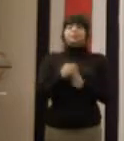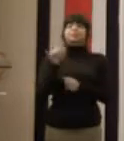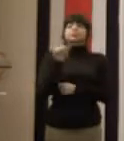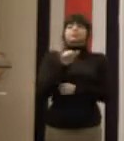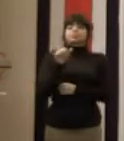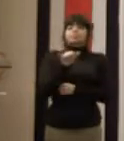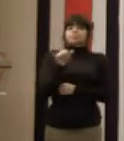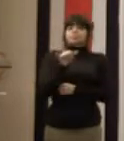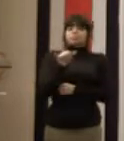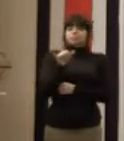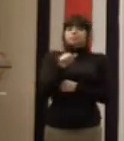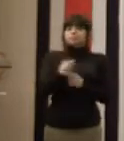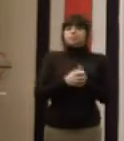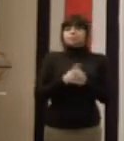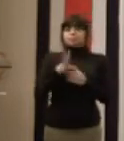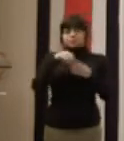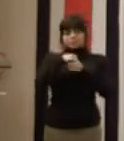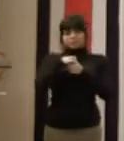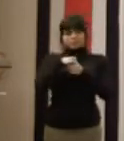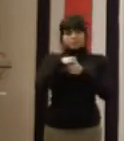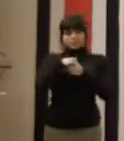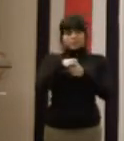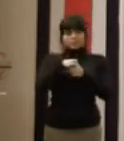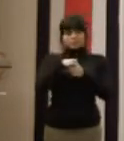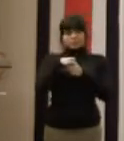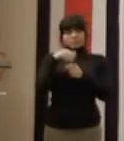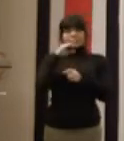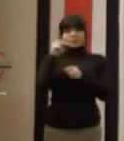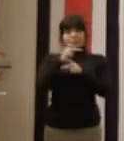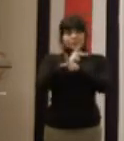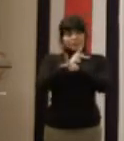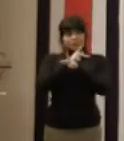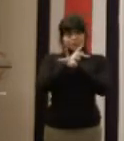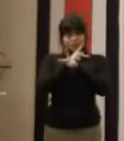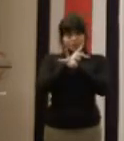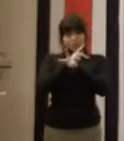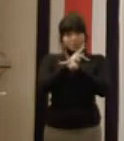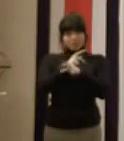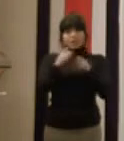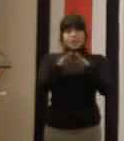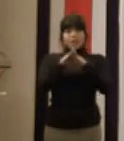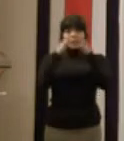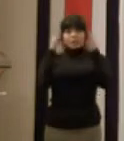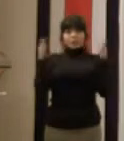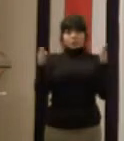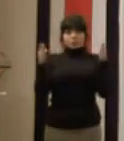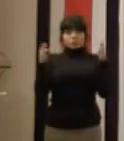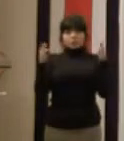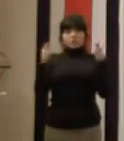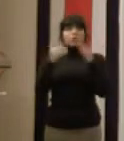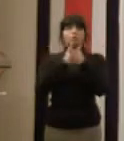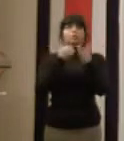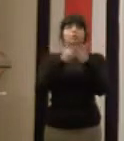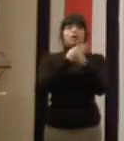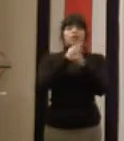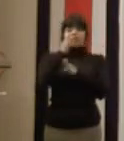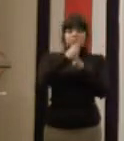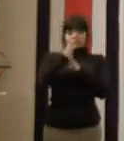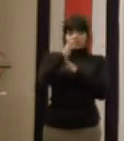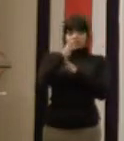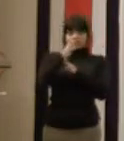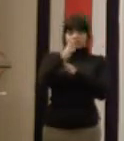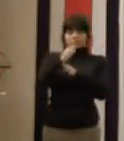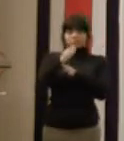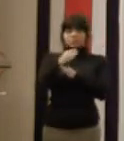también implica y prevé la apertura de nuevas carreras y